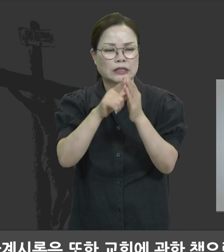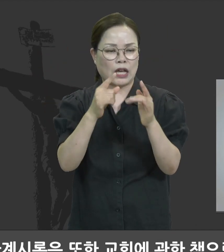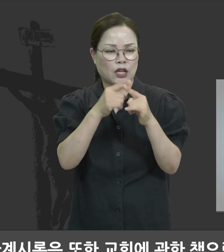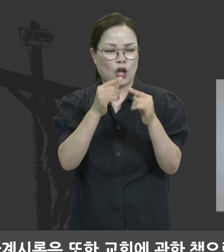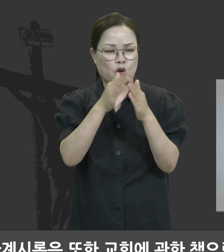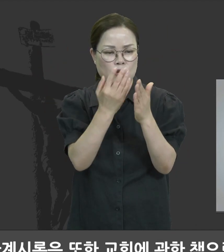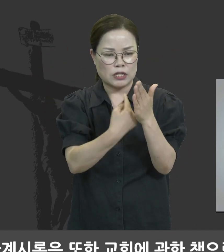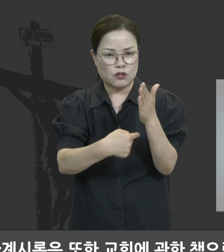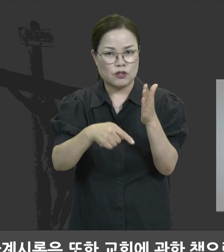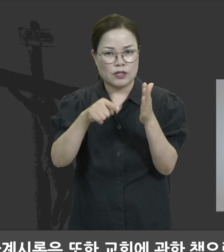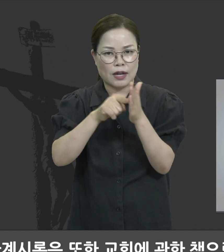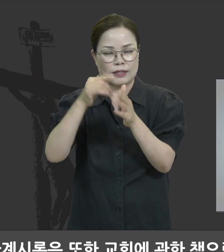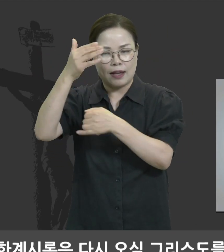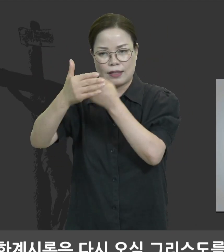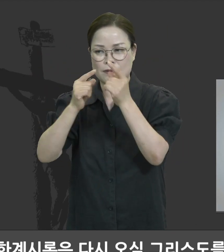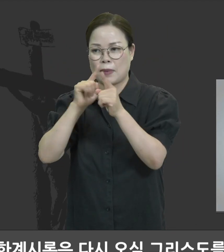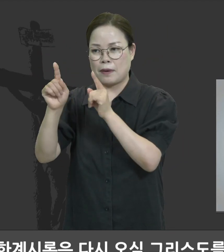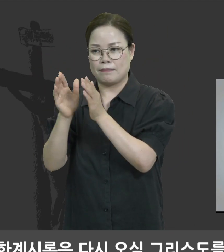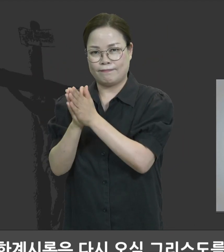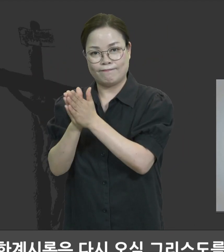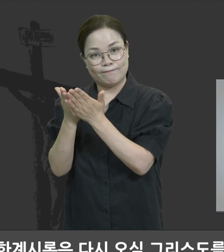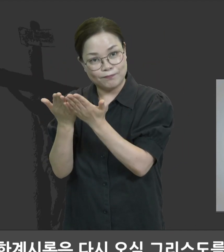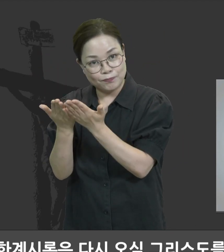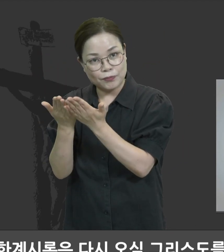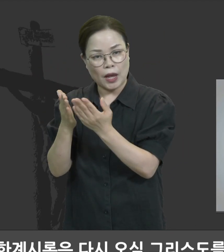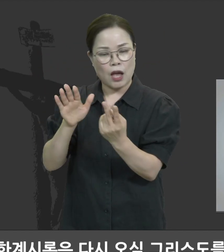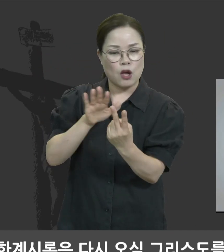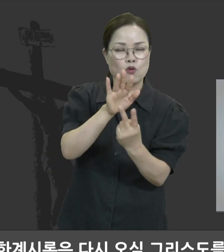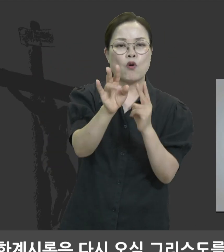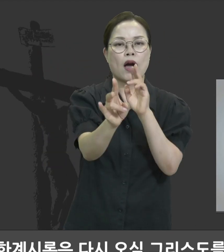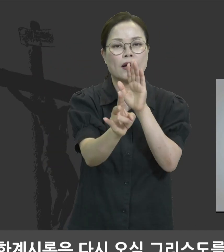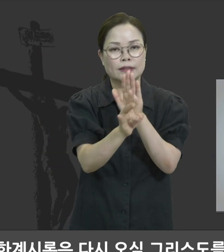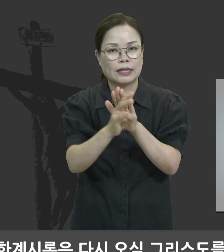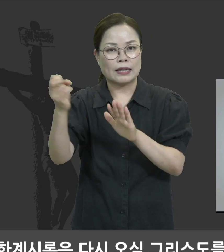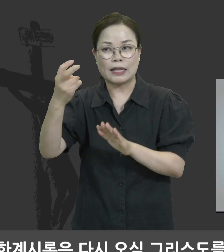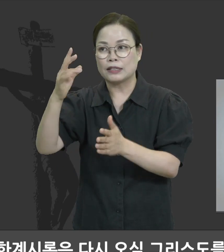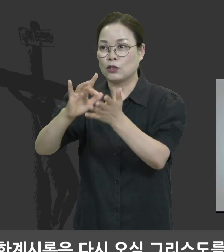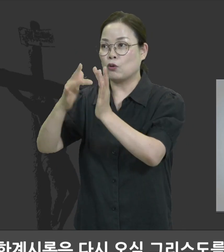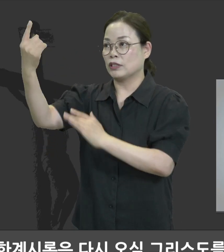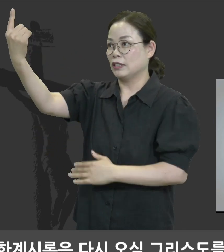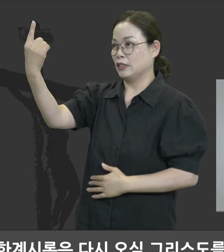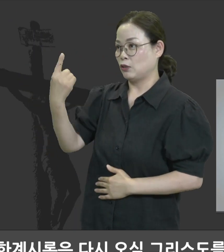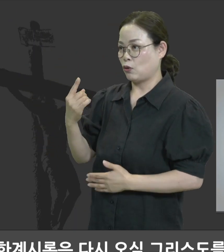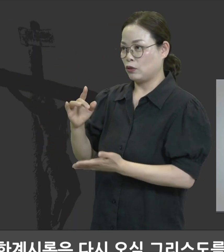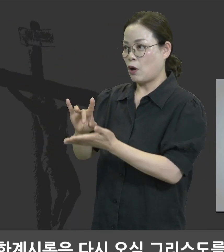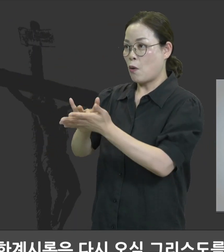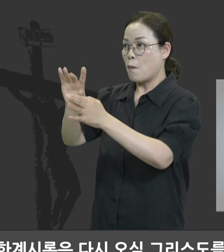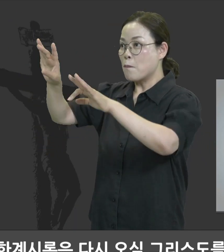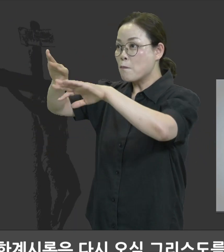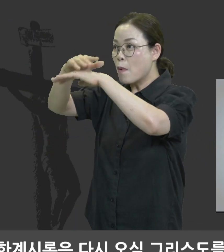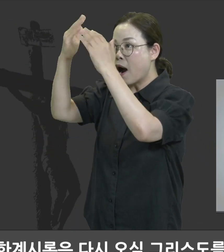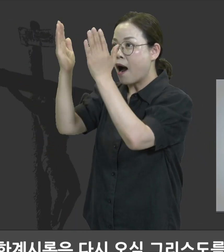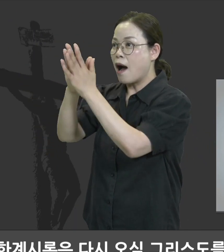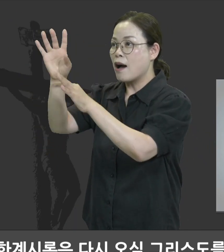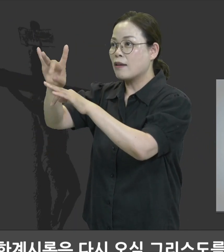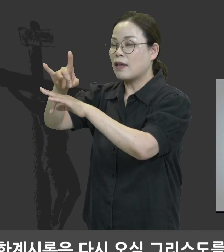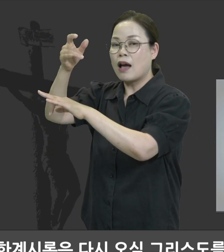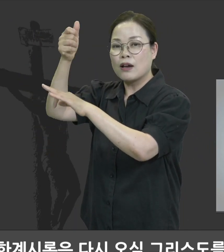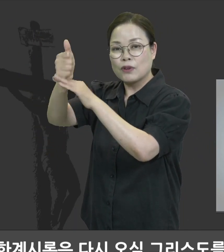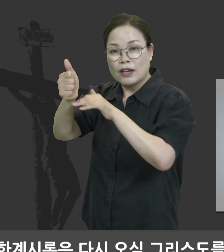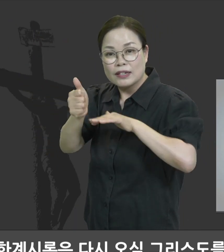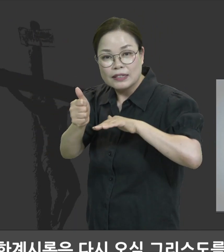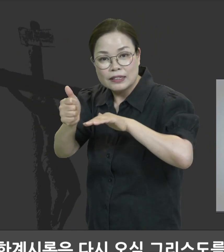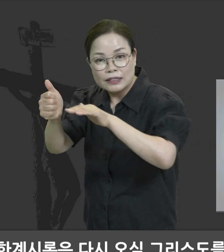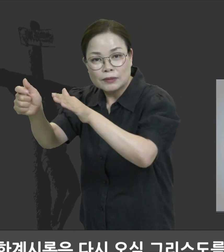기록된 하나님의 말씀입니다. 요한계시록은 다시 오실 그리스도를 만왕의 왕으로 따르는 교회가